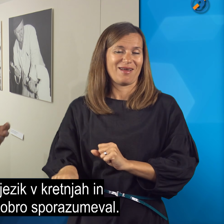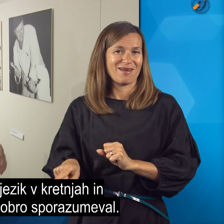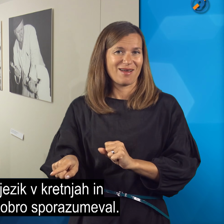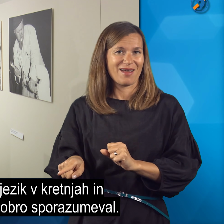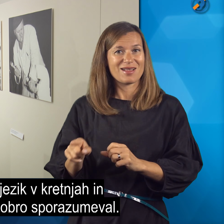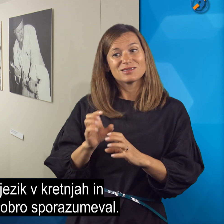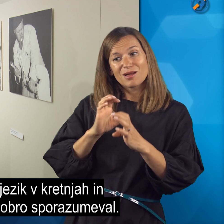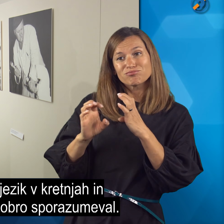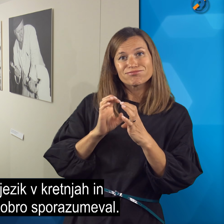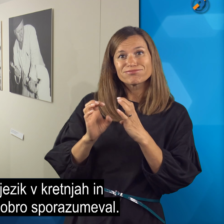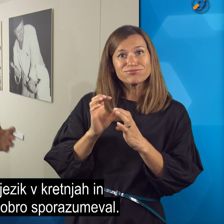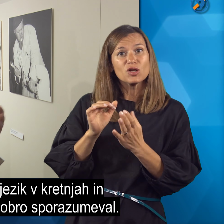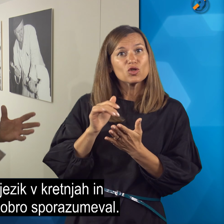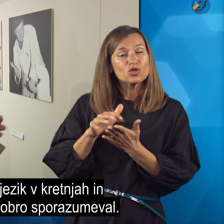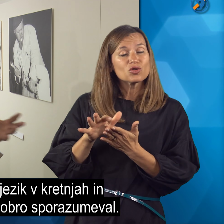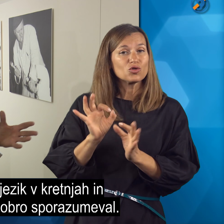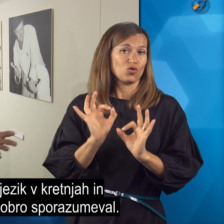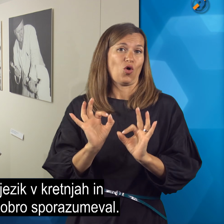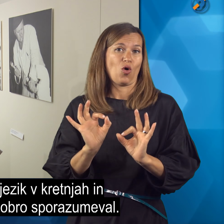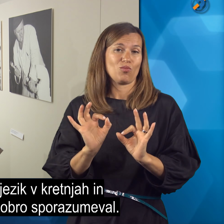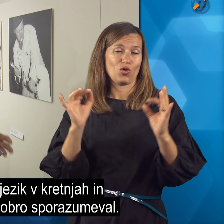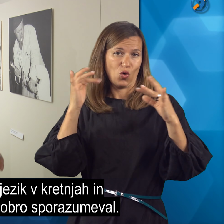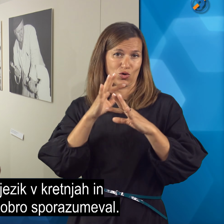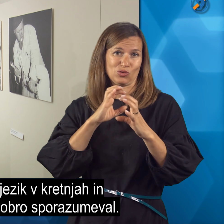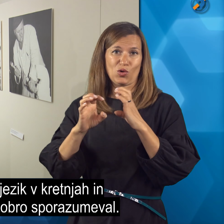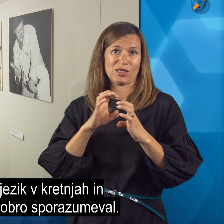gluhonemih ljudi, in se z njim zelo dobro